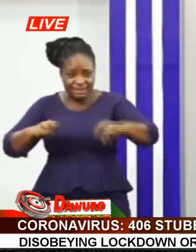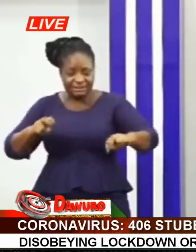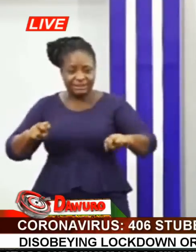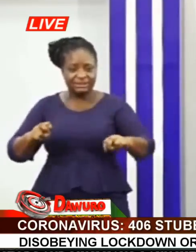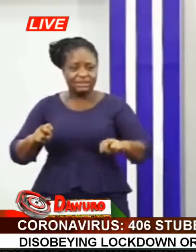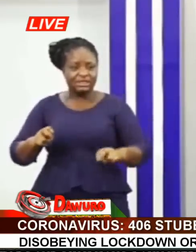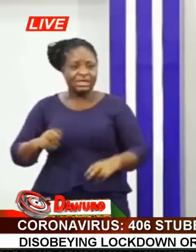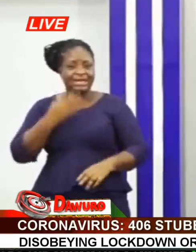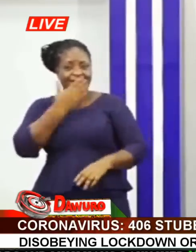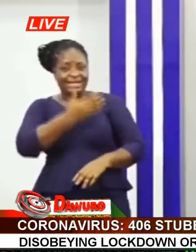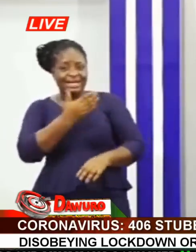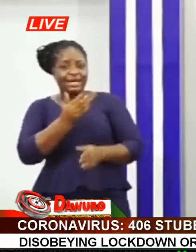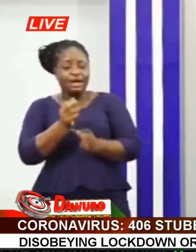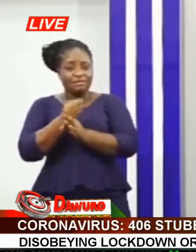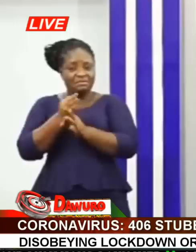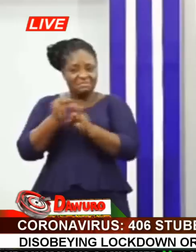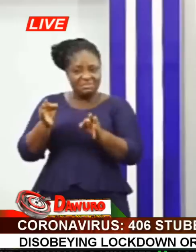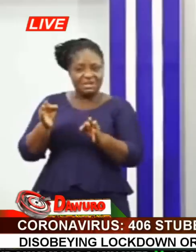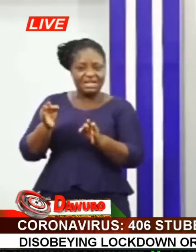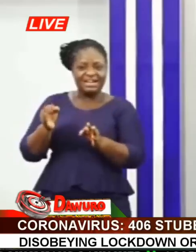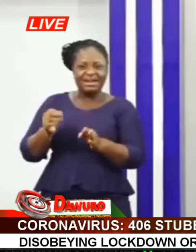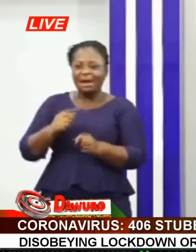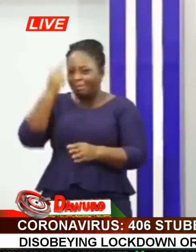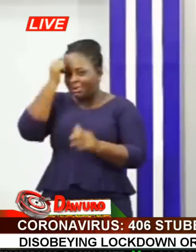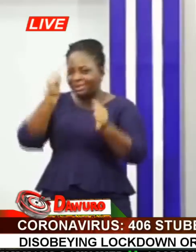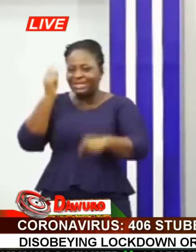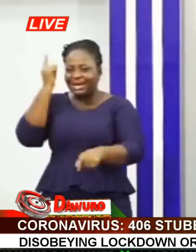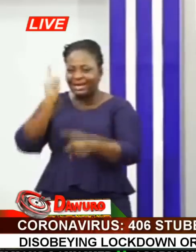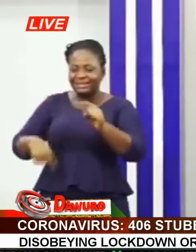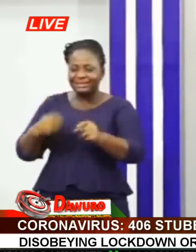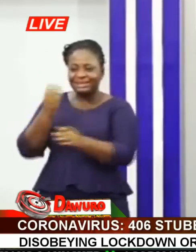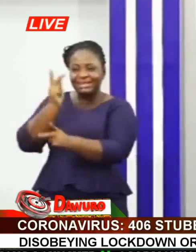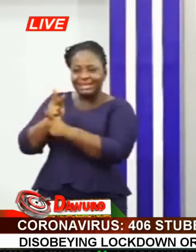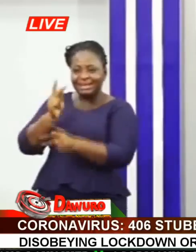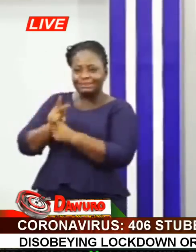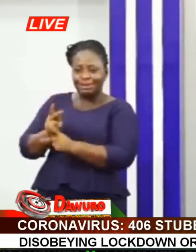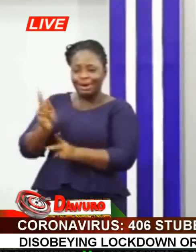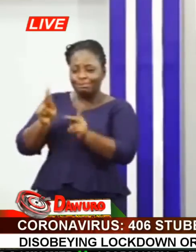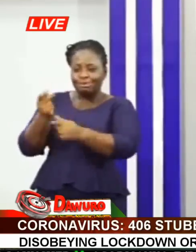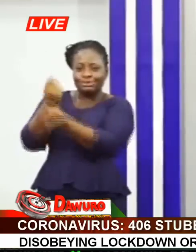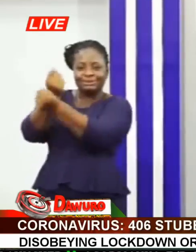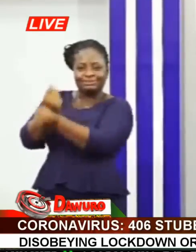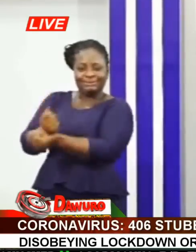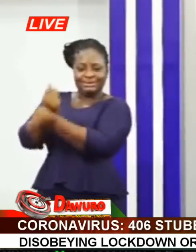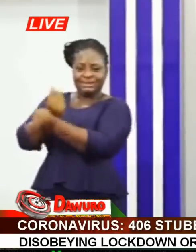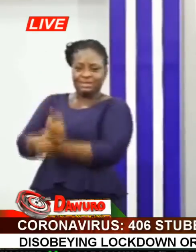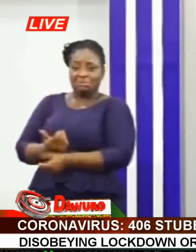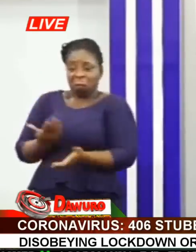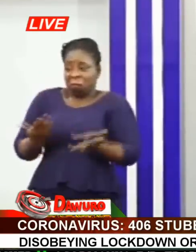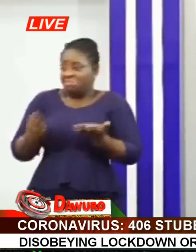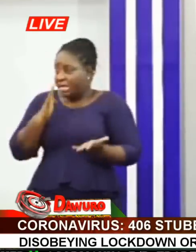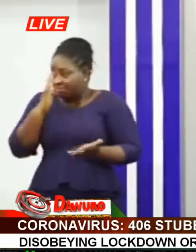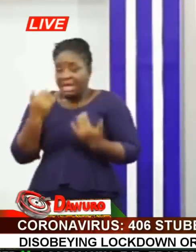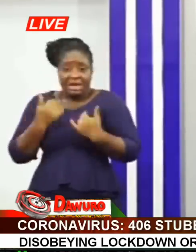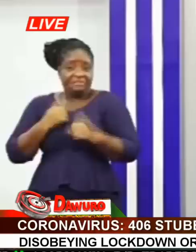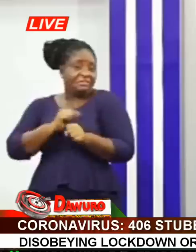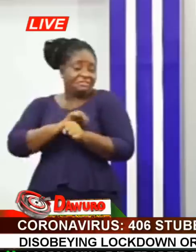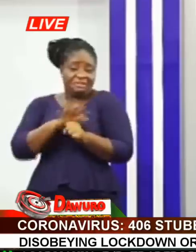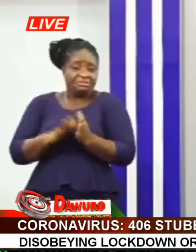ne posi adwuma ne di ahia no ACP Lydia Donko edi twadwa se ehu akohia